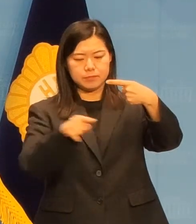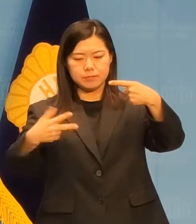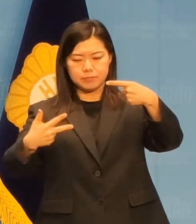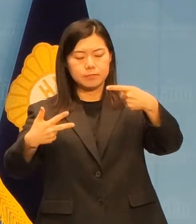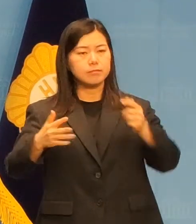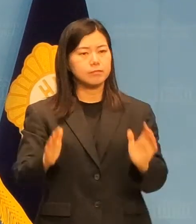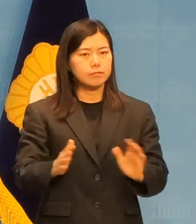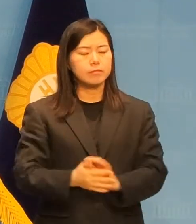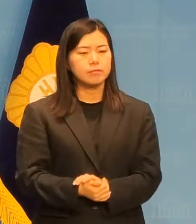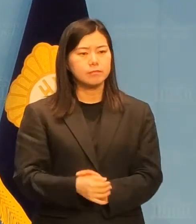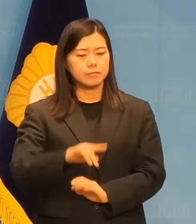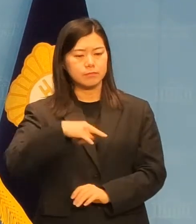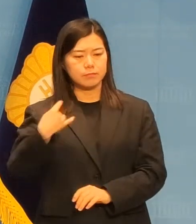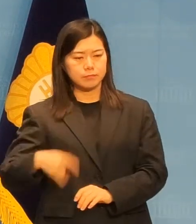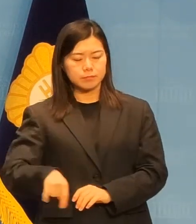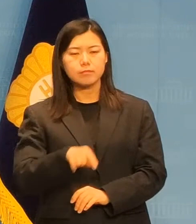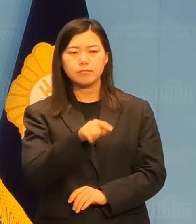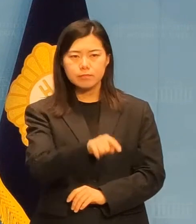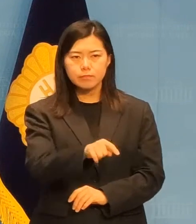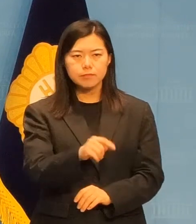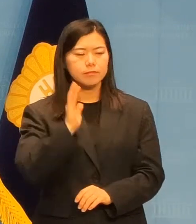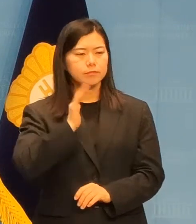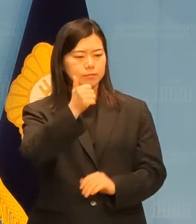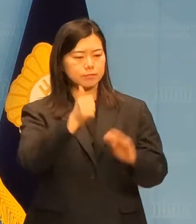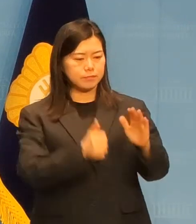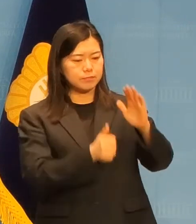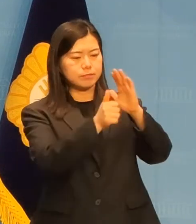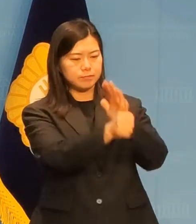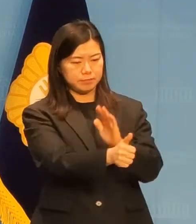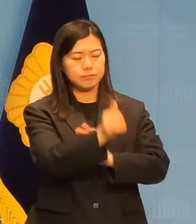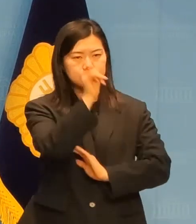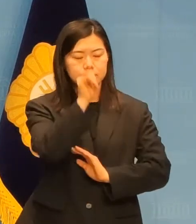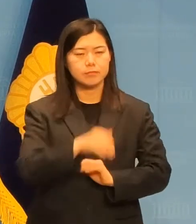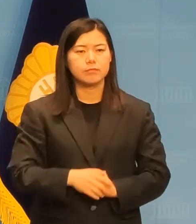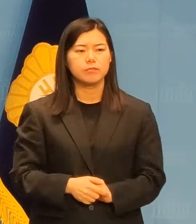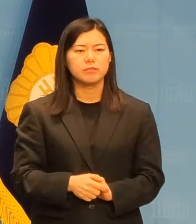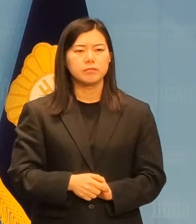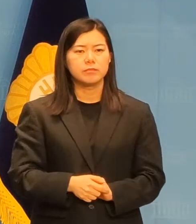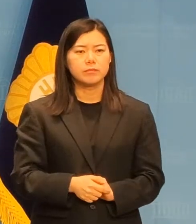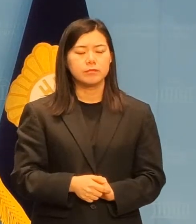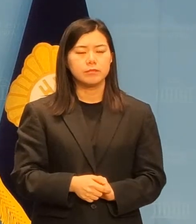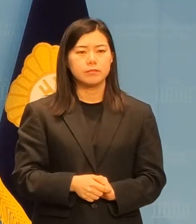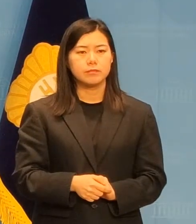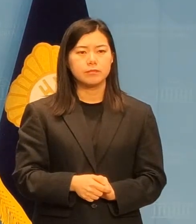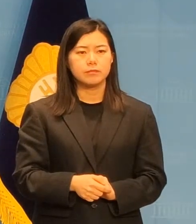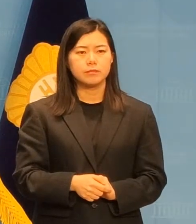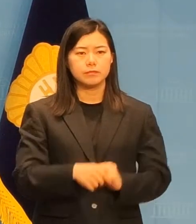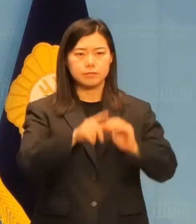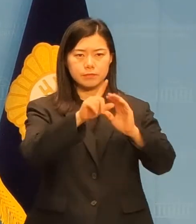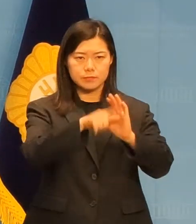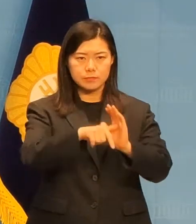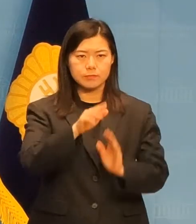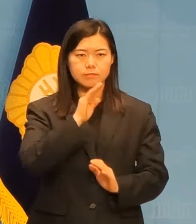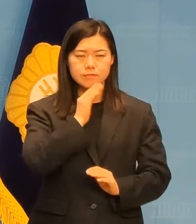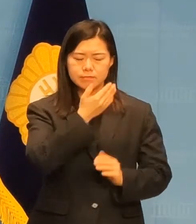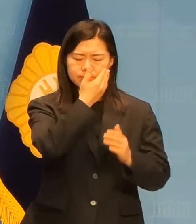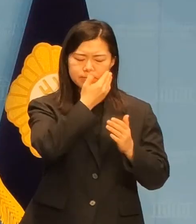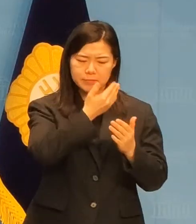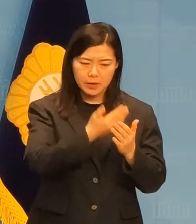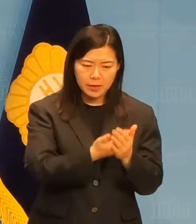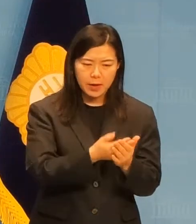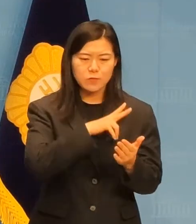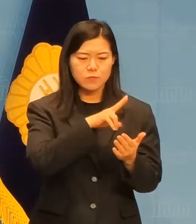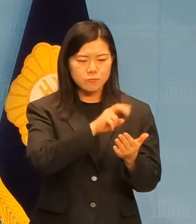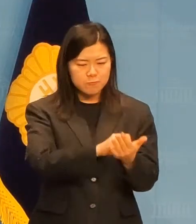이어지는 중국의 국빈 방문이 있게 됩니다. 이 안에서 너무나 중요한